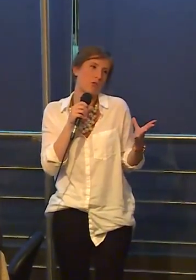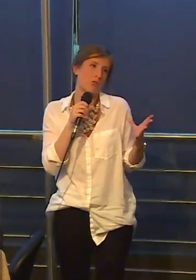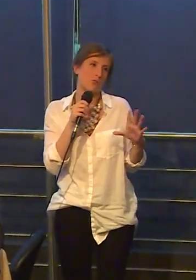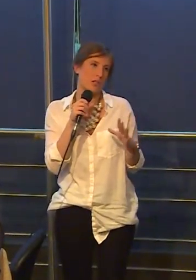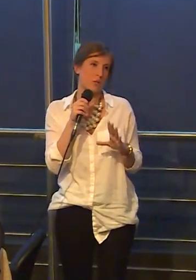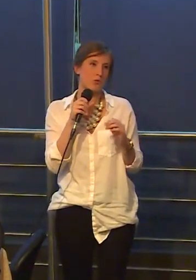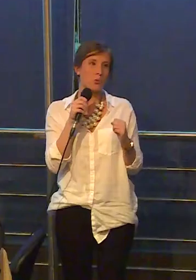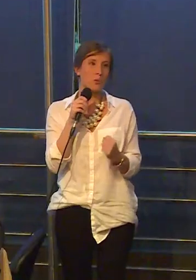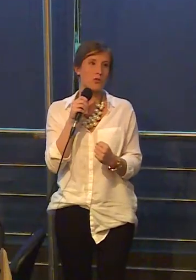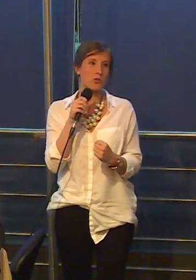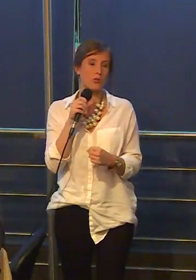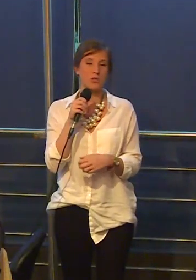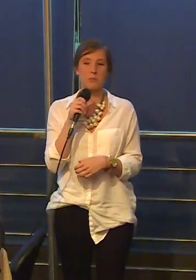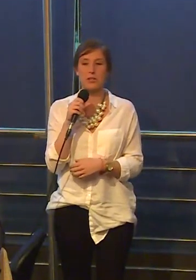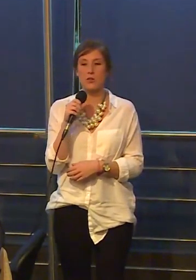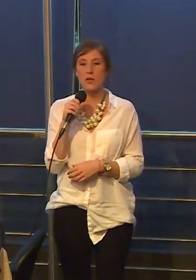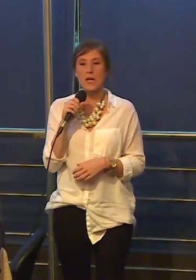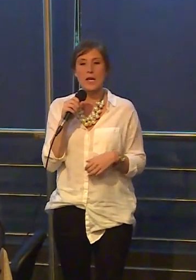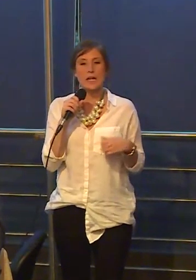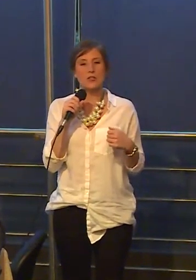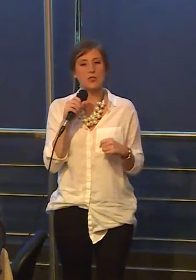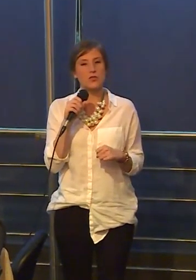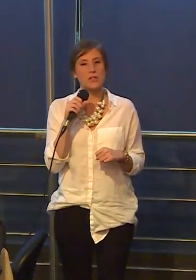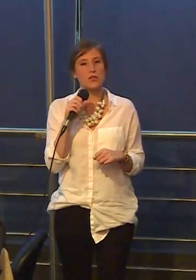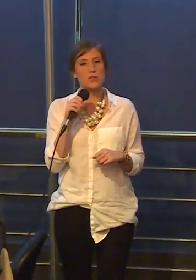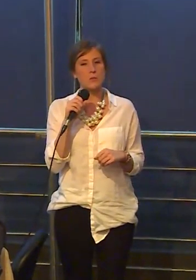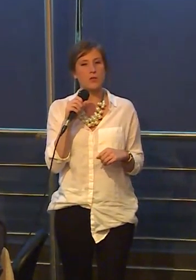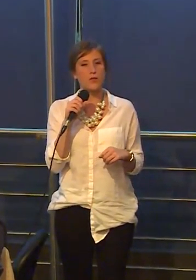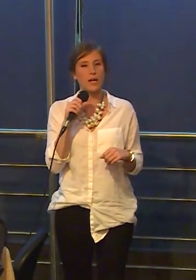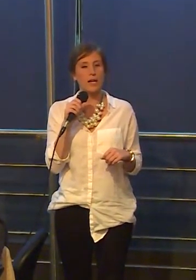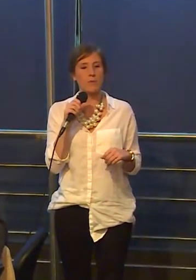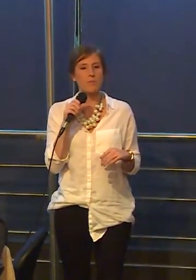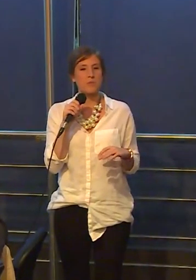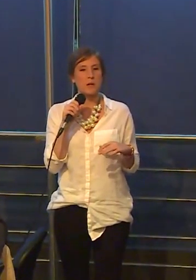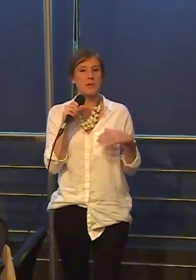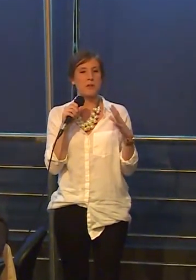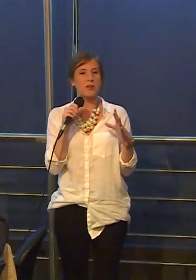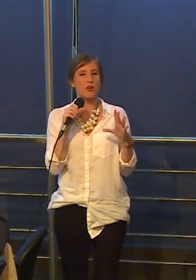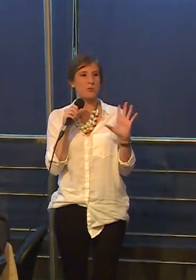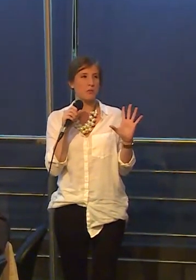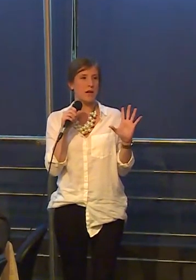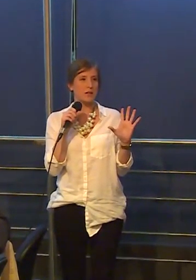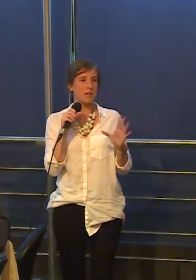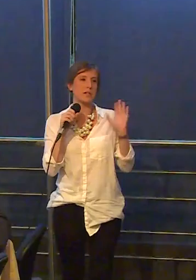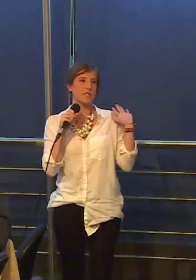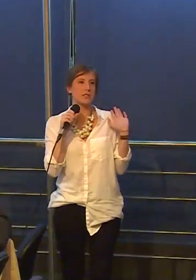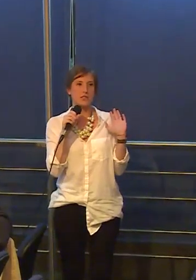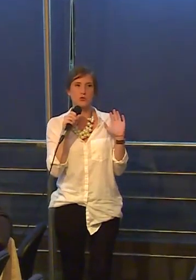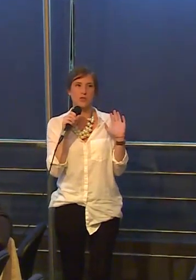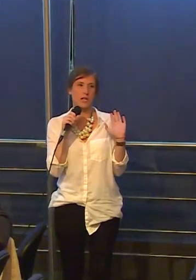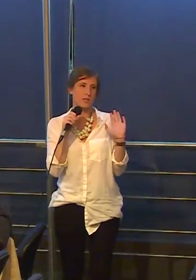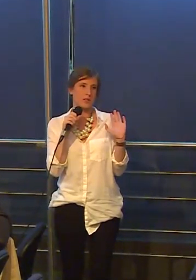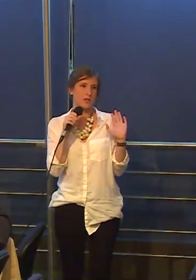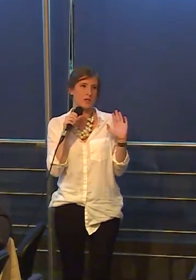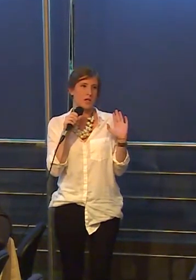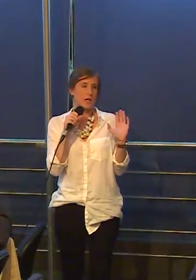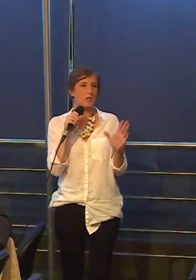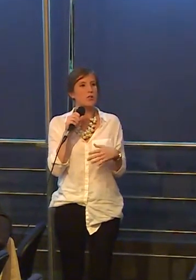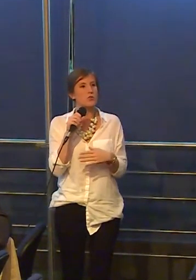no teníamos como mayor conocimiento, entonces lo que hicimos fue primero observar y partir desde sus